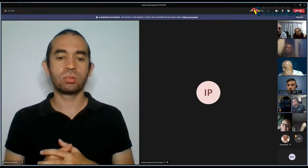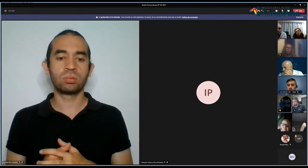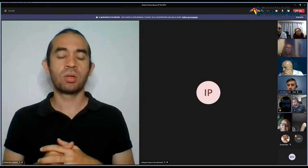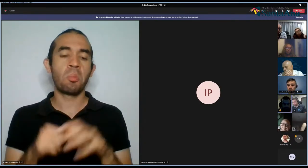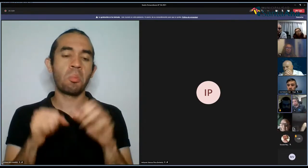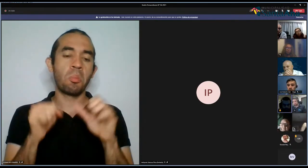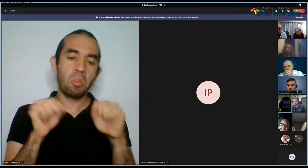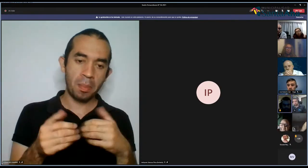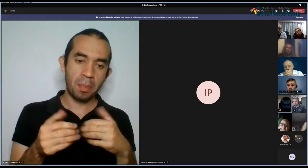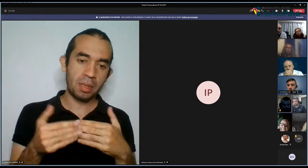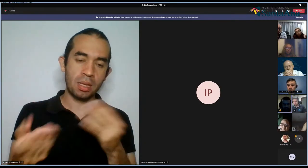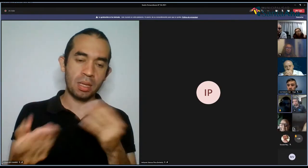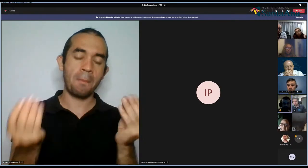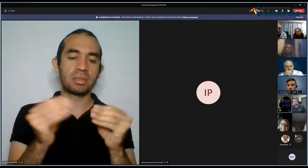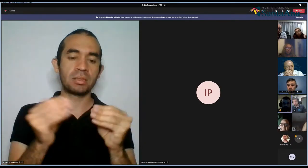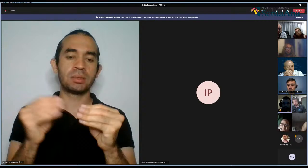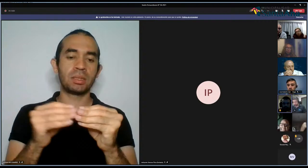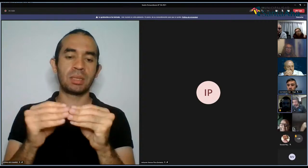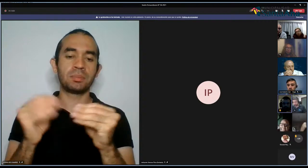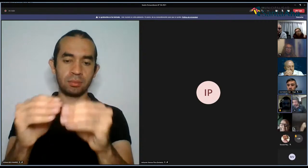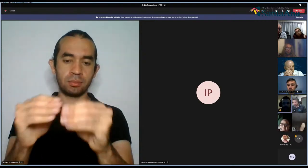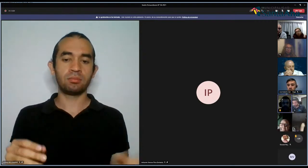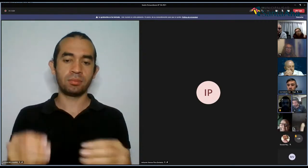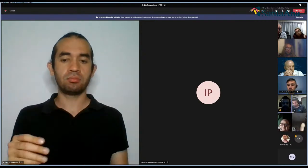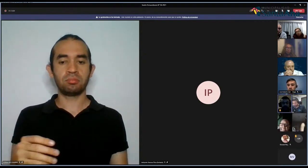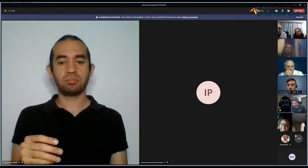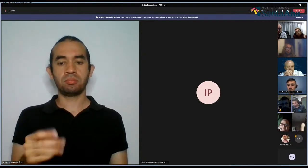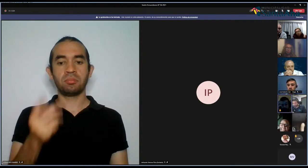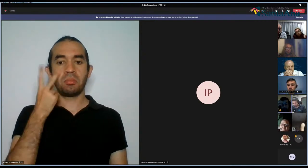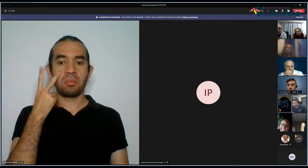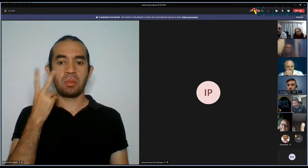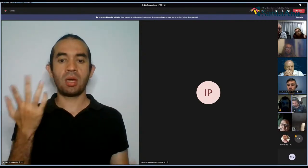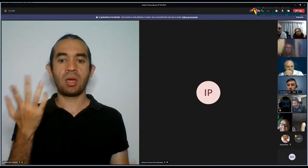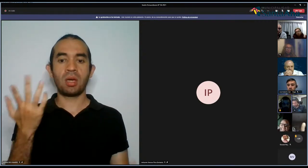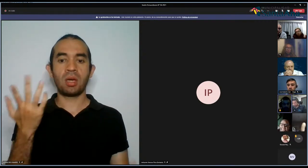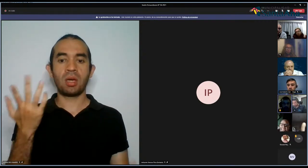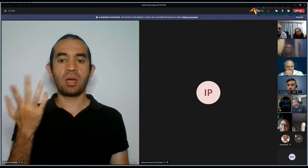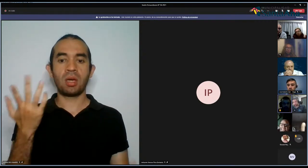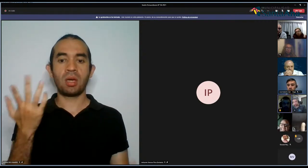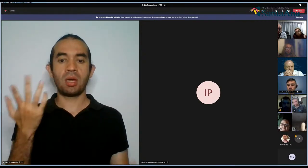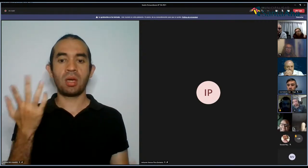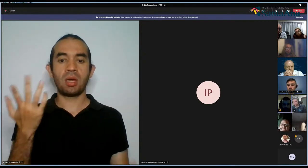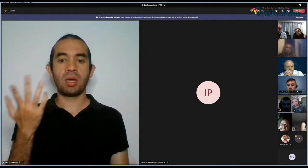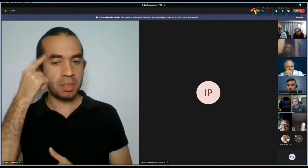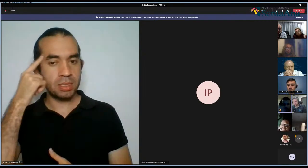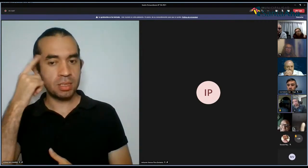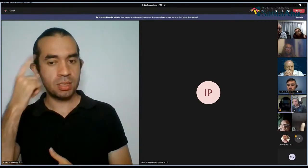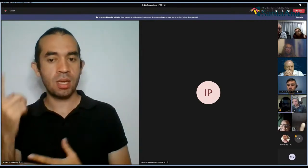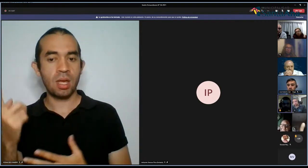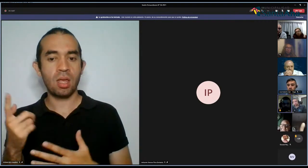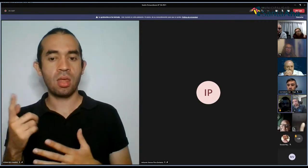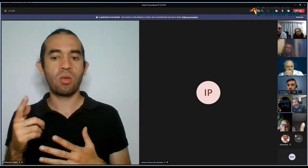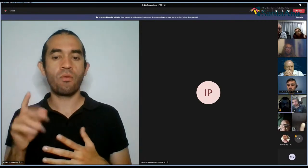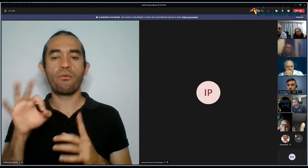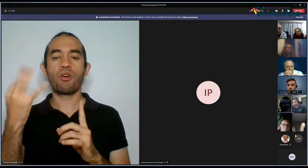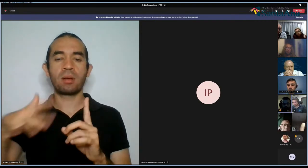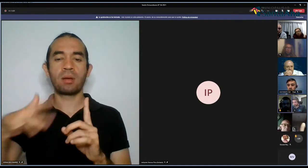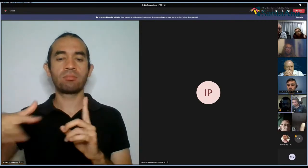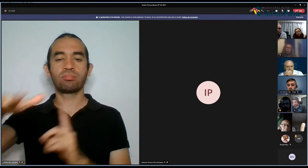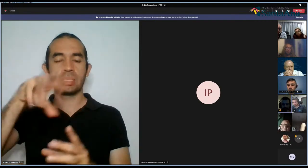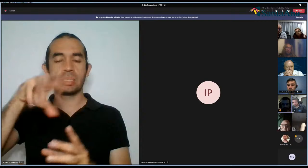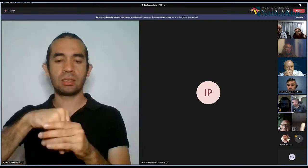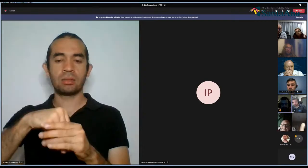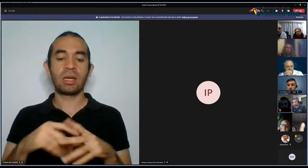a surgir más este entonces ver también la sugerencia o si se ha pensado abordar de manera integral porque ya arreglamos la calle